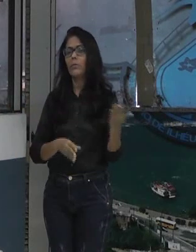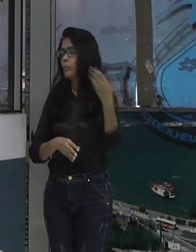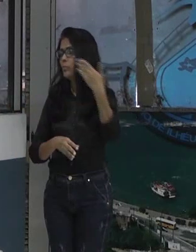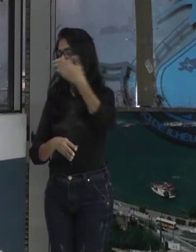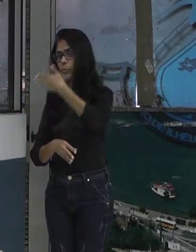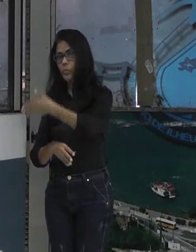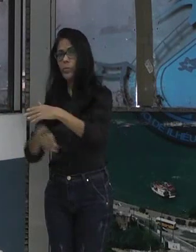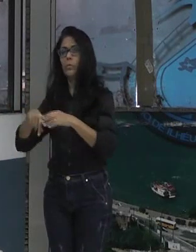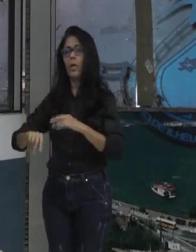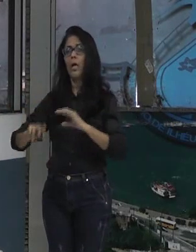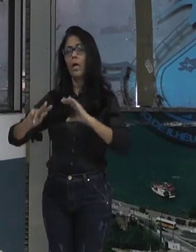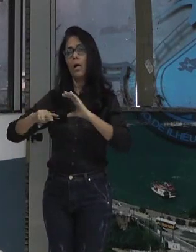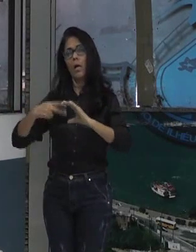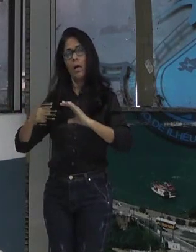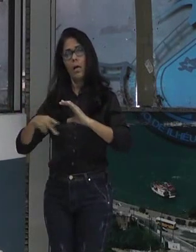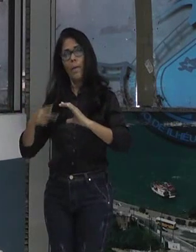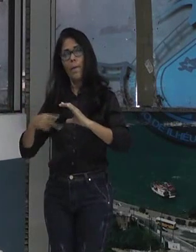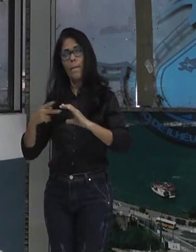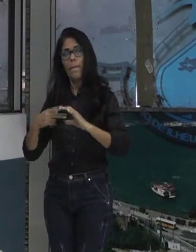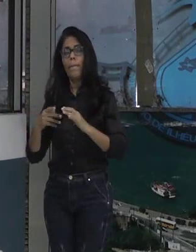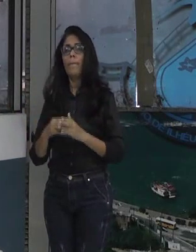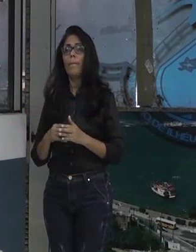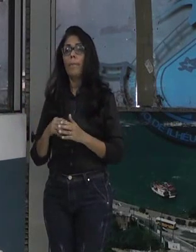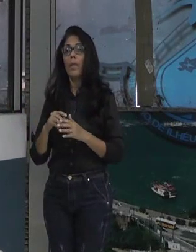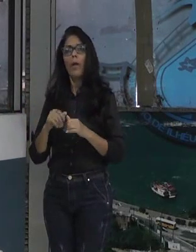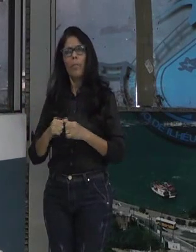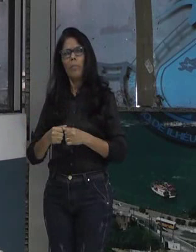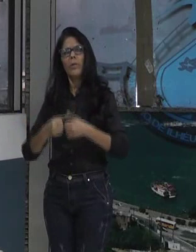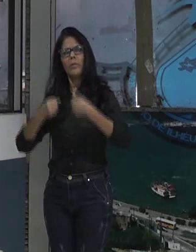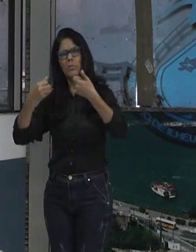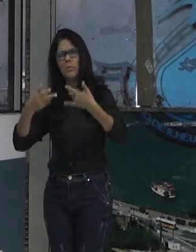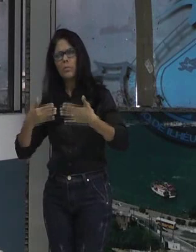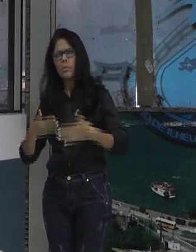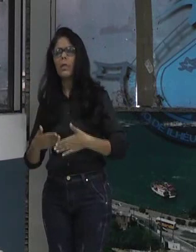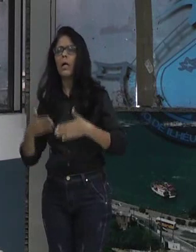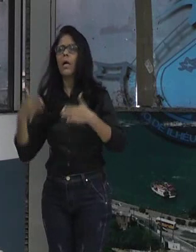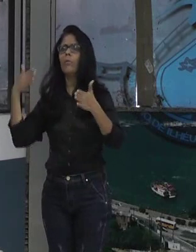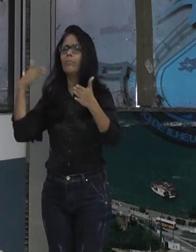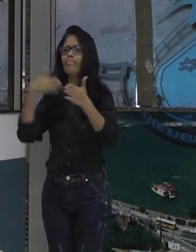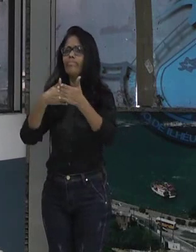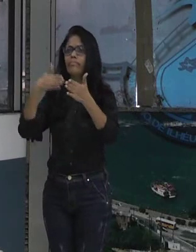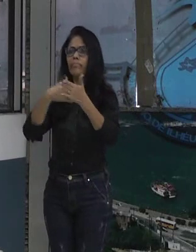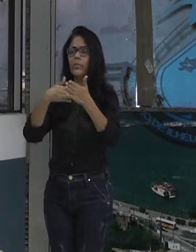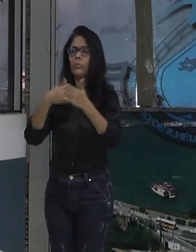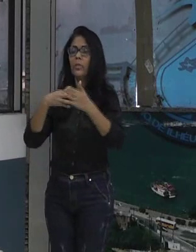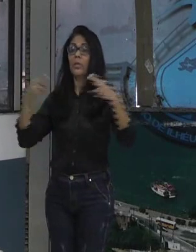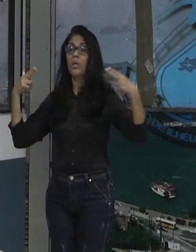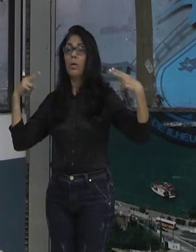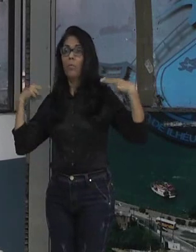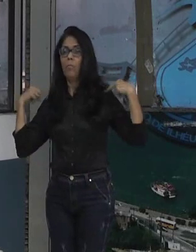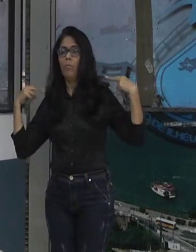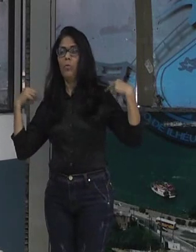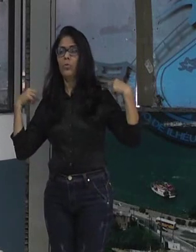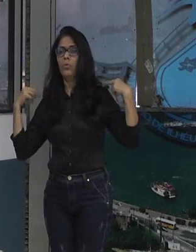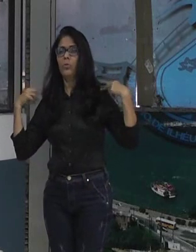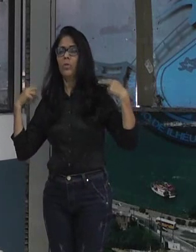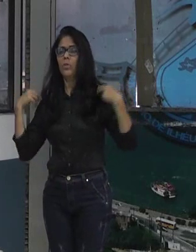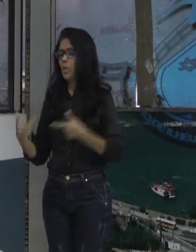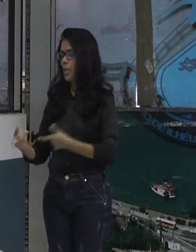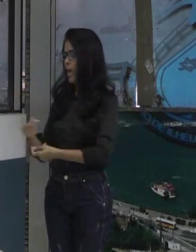para a gente definir o impedimento de ter motorista fazendo o papel de cobrador. E repito,